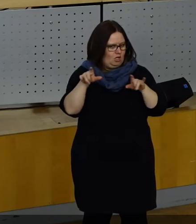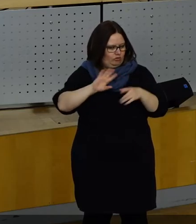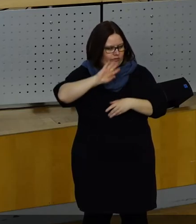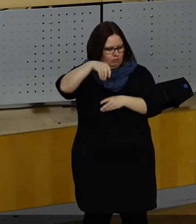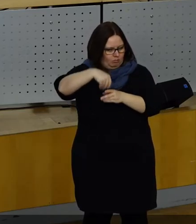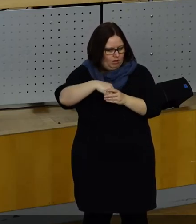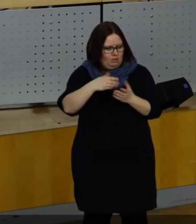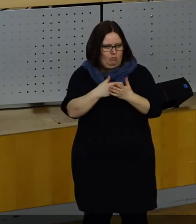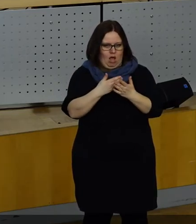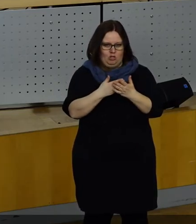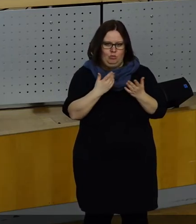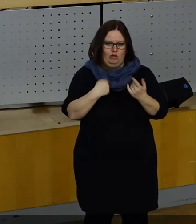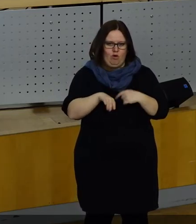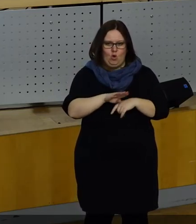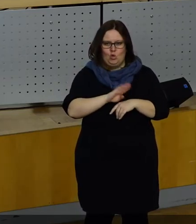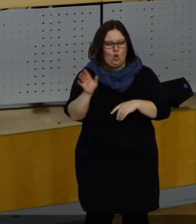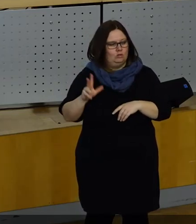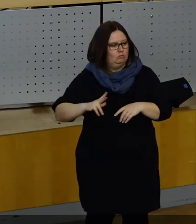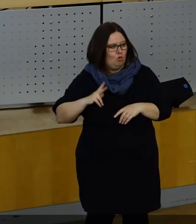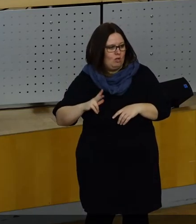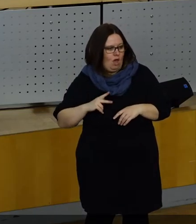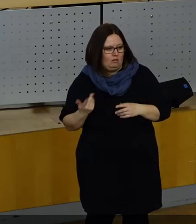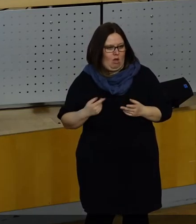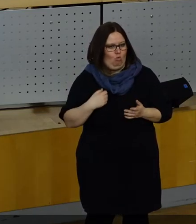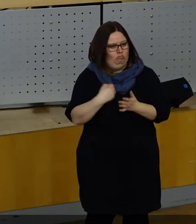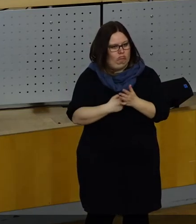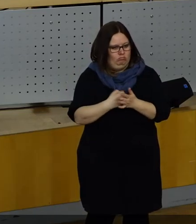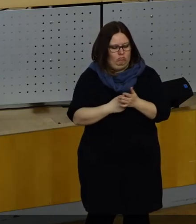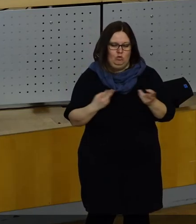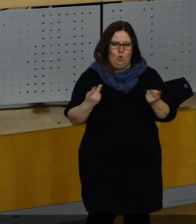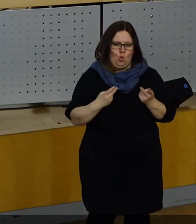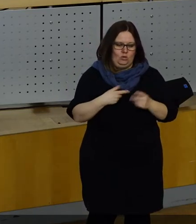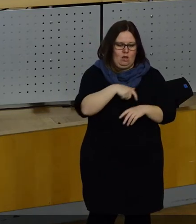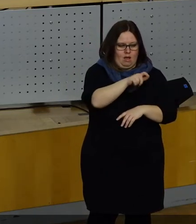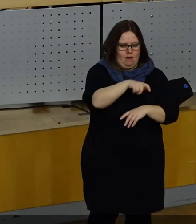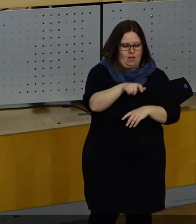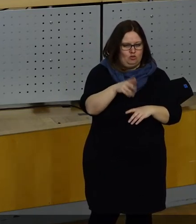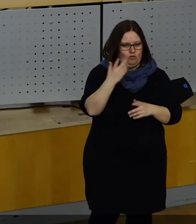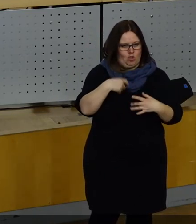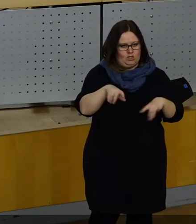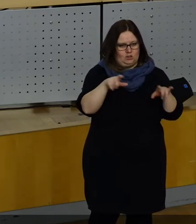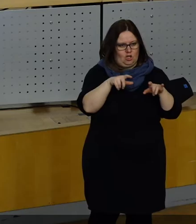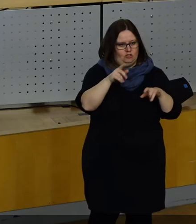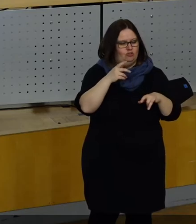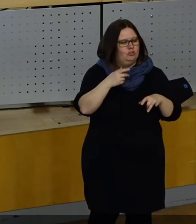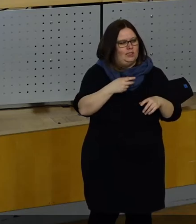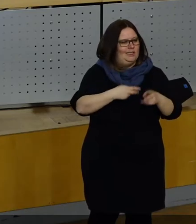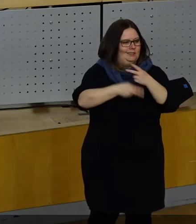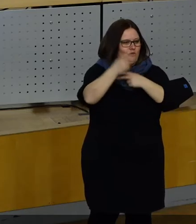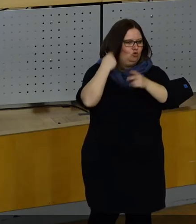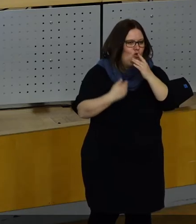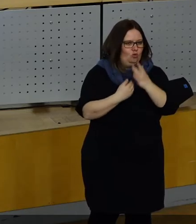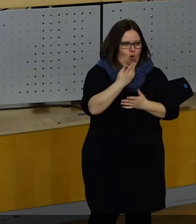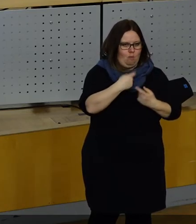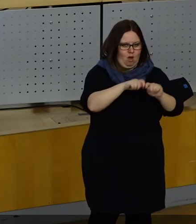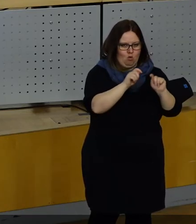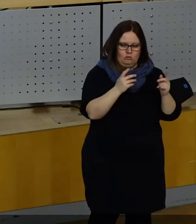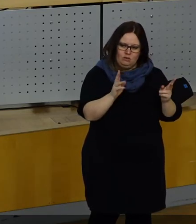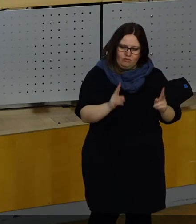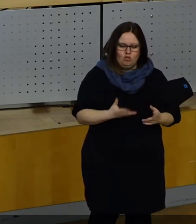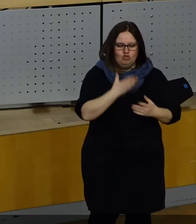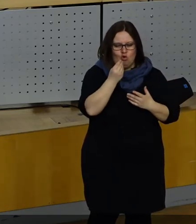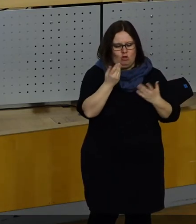einbringen, seien es die Verfechter der Ostmoderne, seien es die Menschen von der Gesellschaft Historischer Neumarkt. Was schön wäre im Prinzip